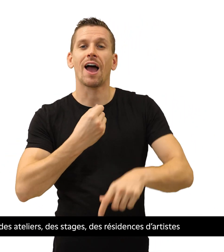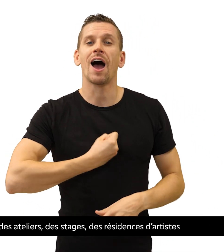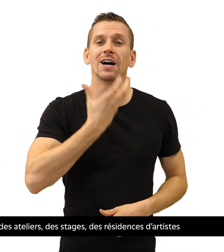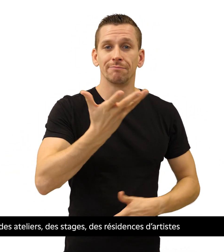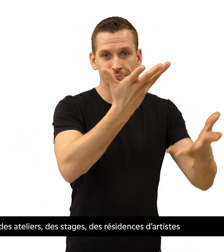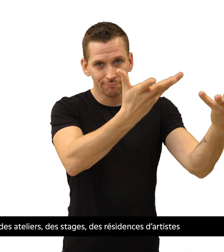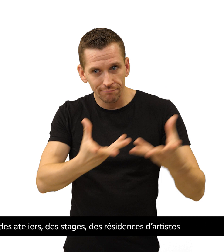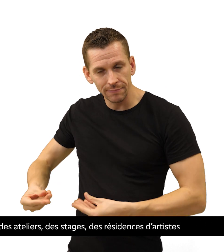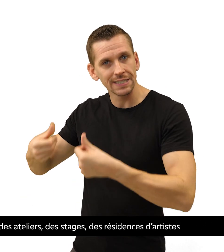résidences d'artistes